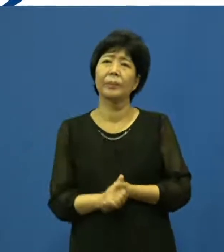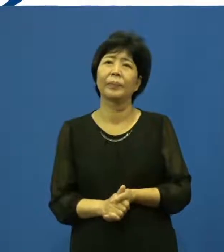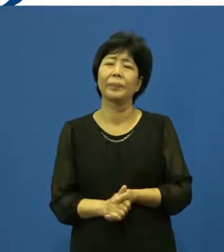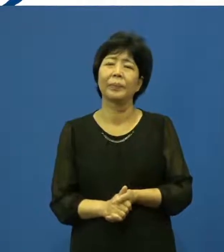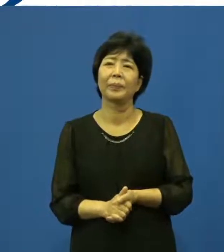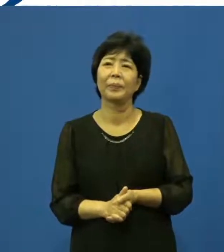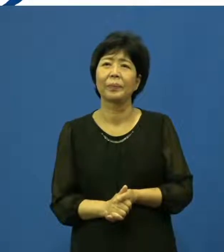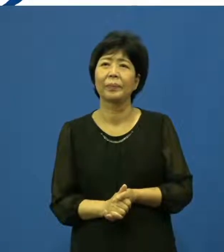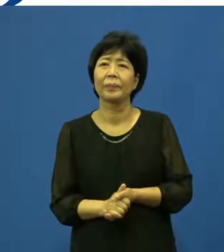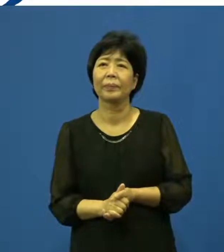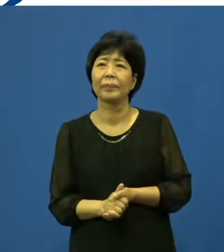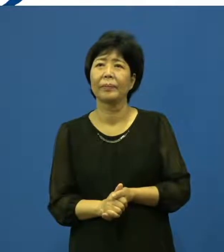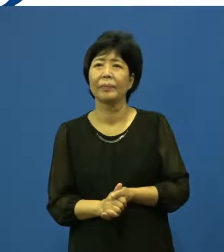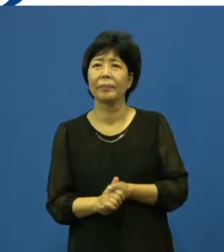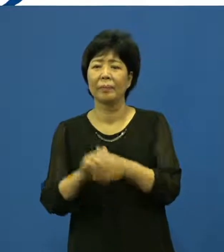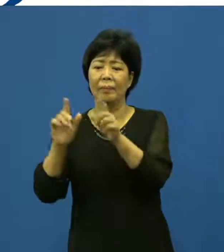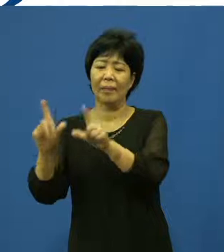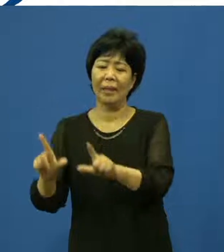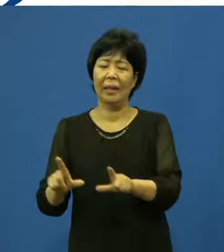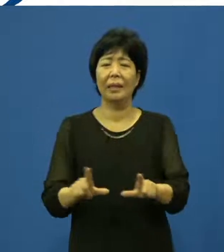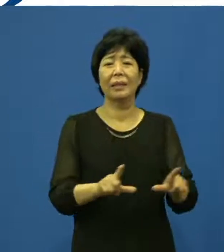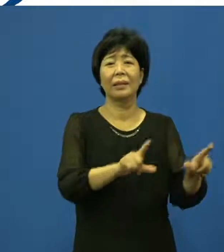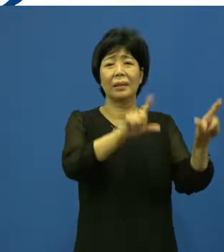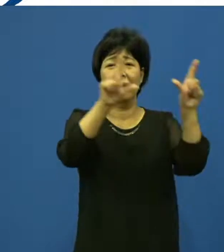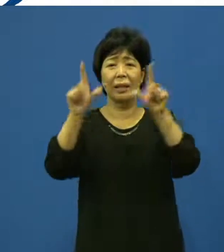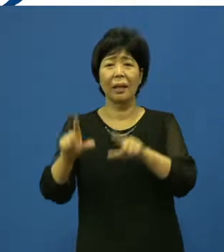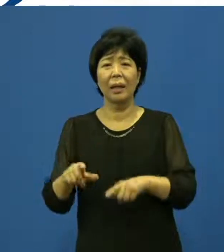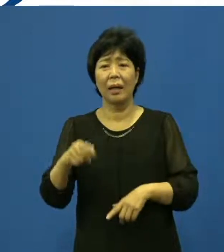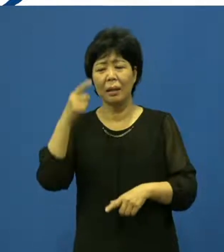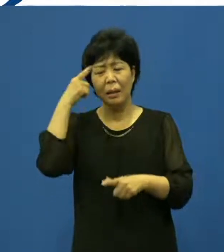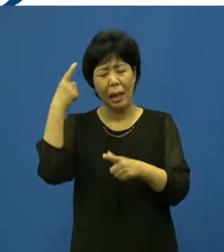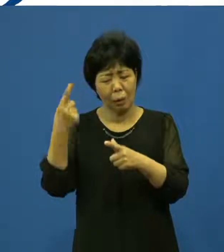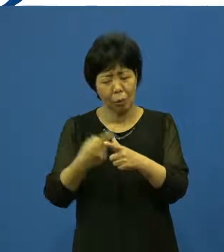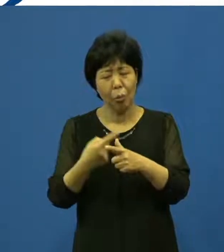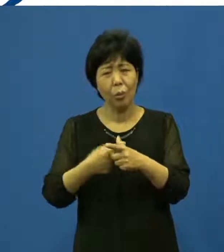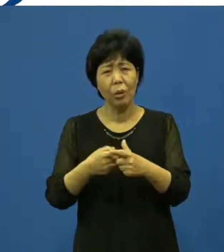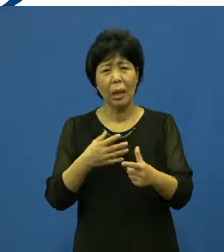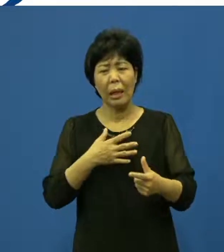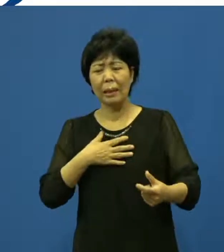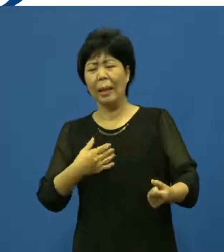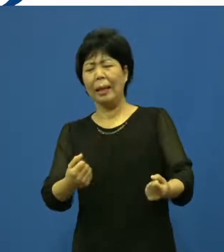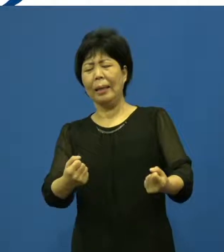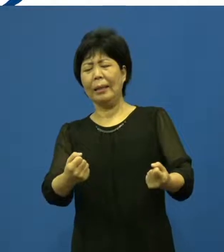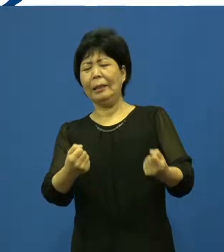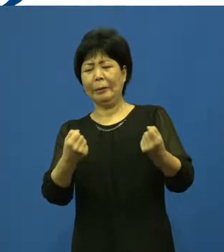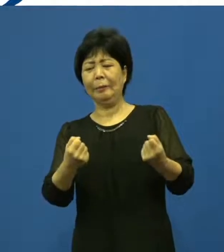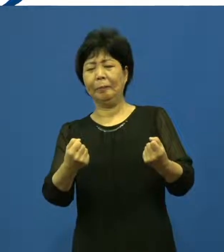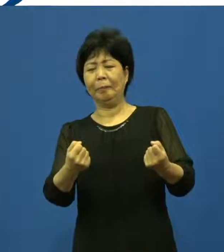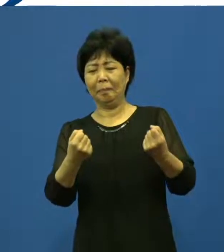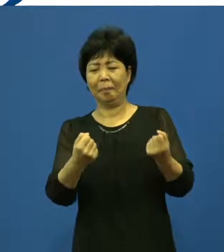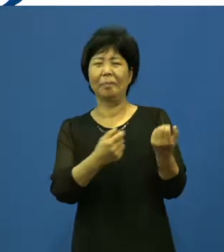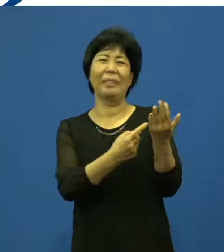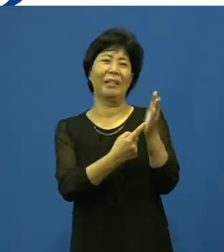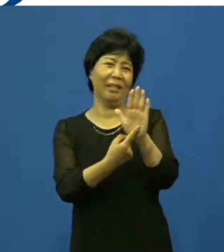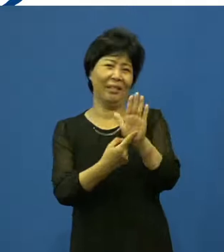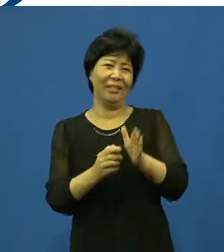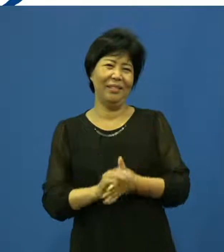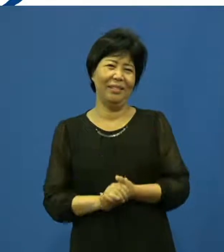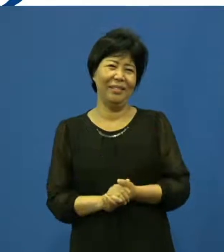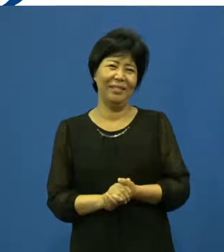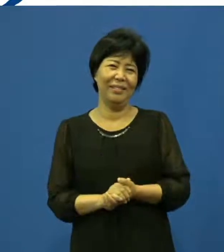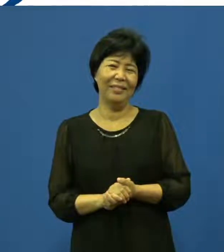여러분, 우리가 살다 보면 자꾸 힘이 들어가요. 나도 모르게. 인간의 본성은 은혜를 거부하는